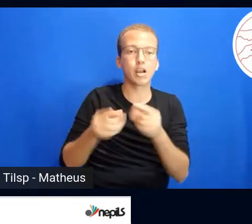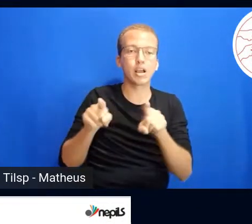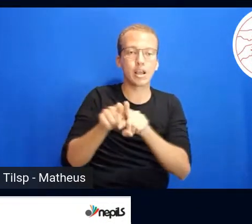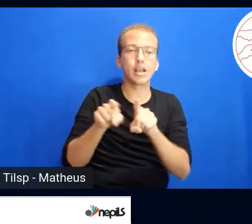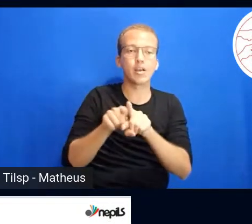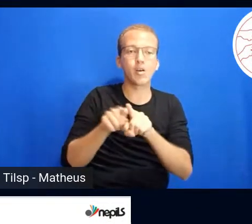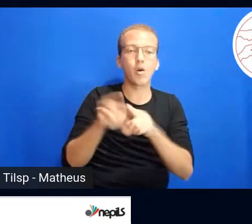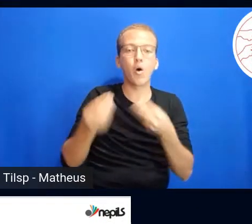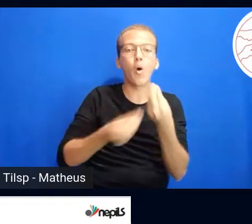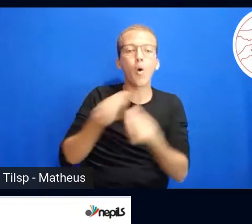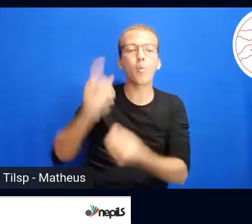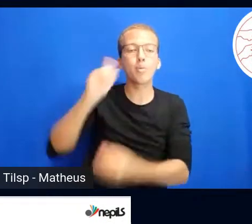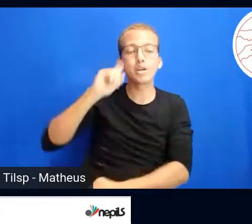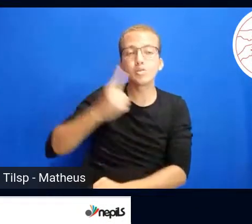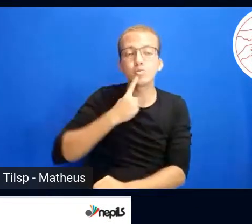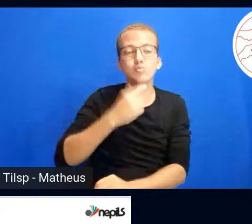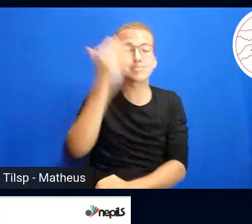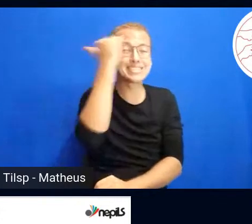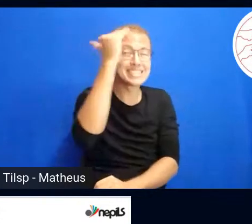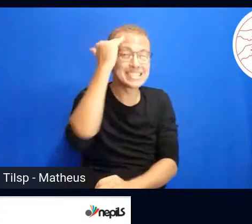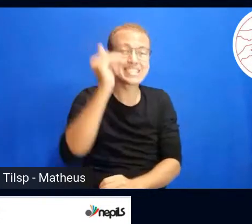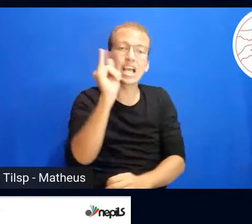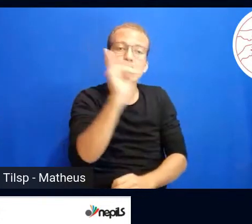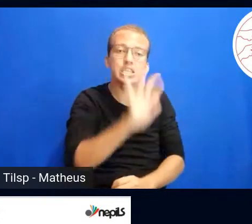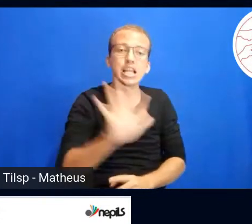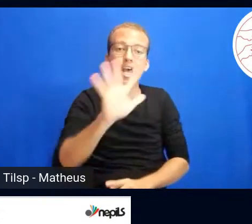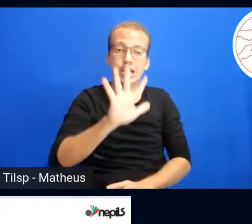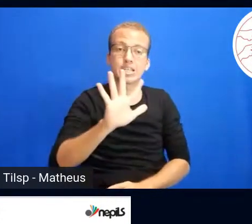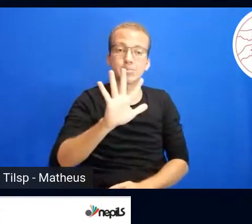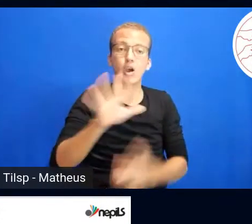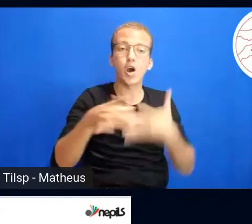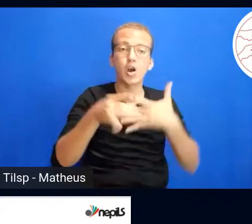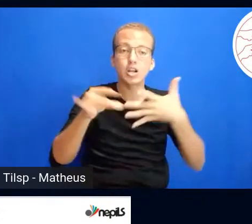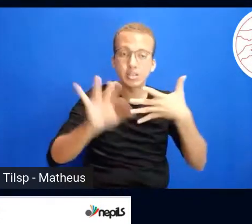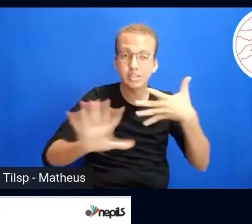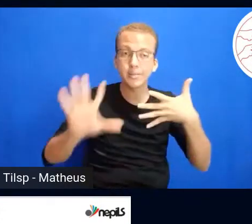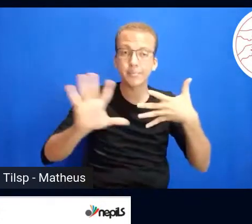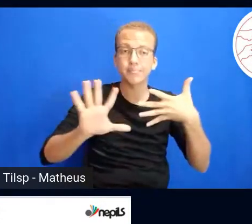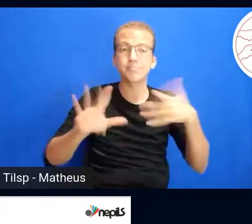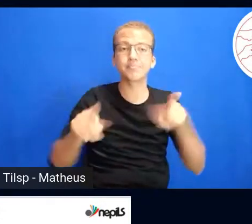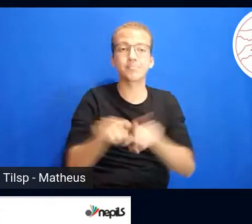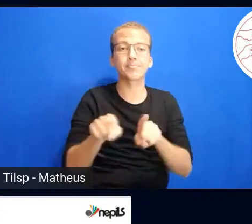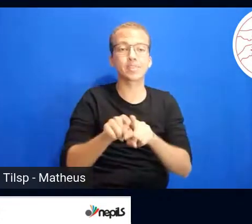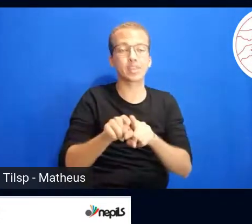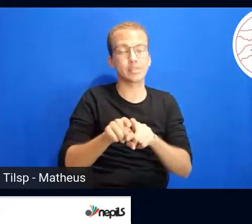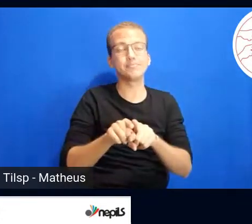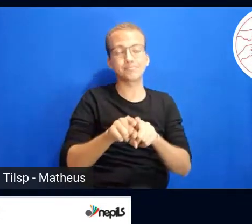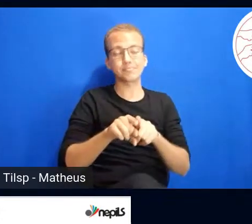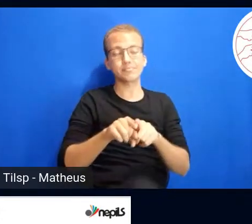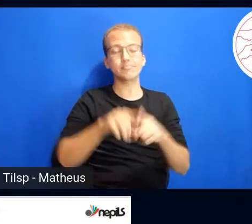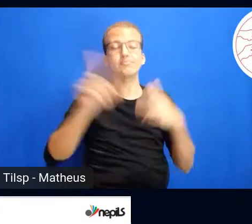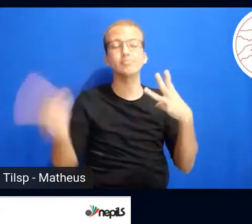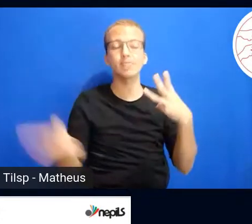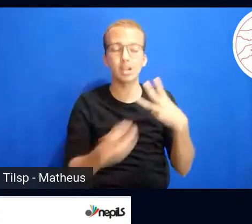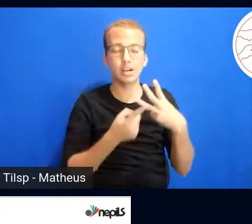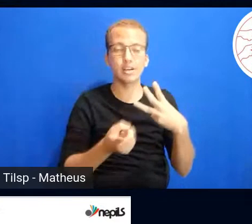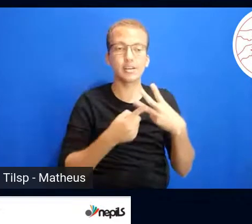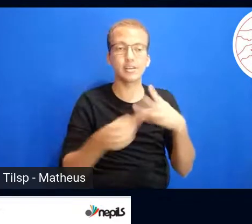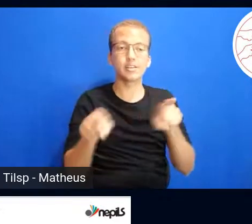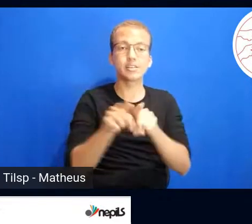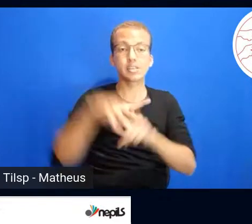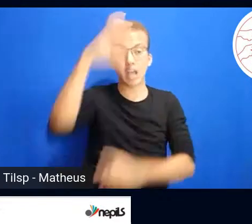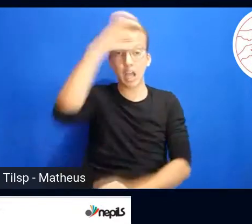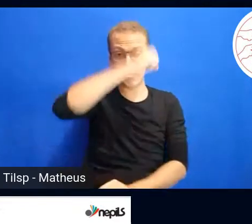apresentadas neste tipo de texto. E o terceiro, a terceira proposição é a aprendizagem da língua portuguesa na modalidade